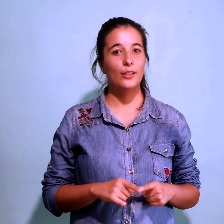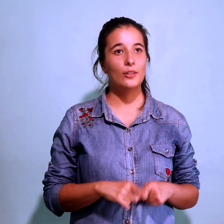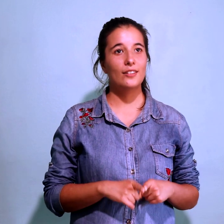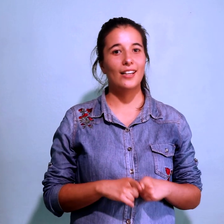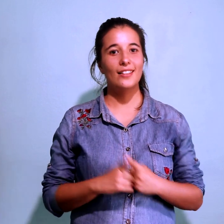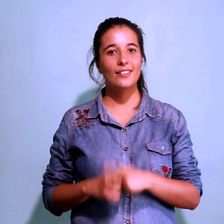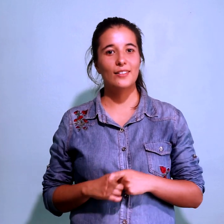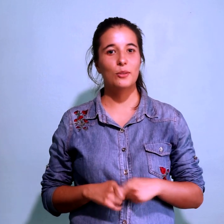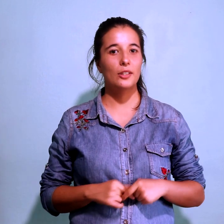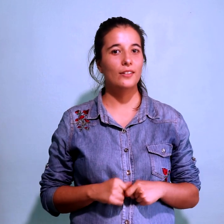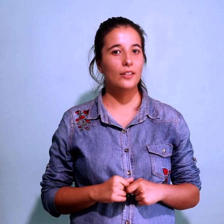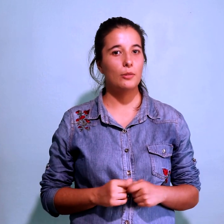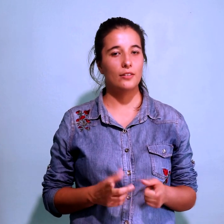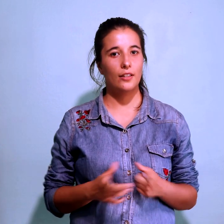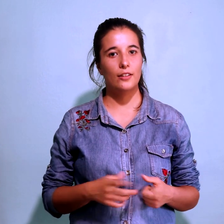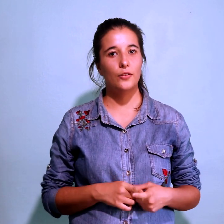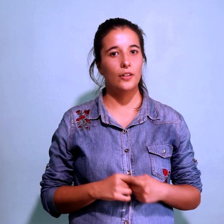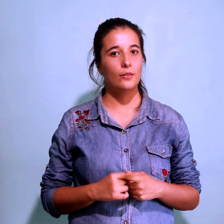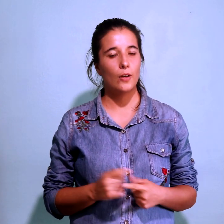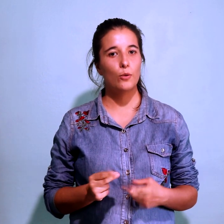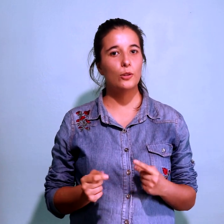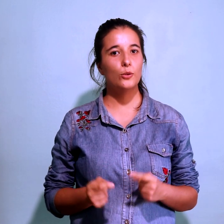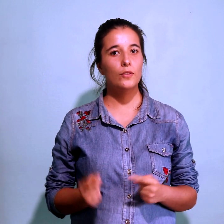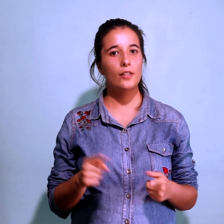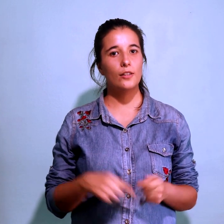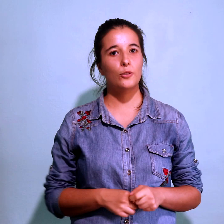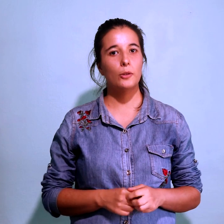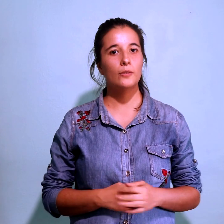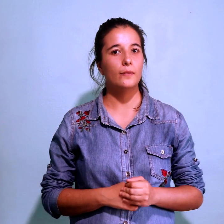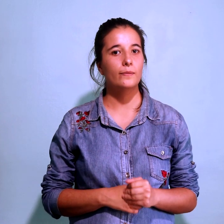língua de sinais e sobre Libras. Essa é a diferença. Alguma dúvida é só perguntar.